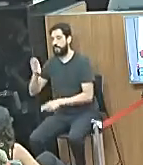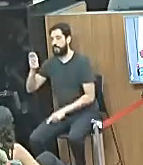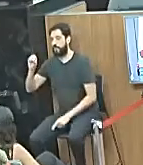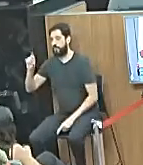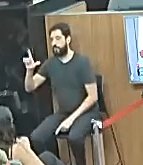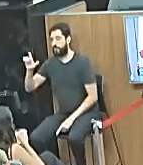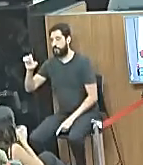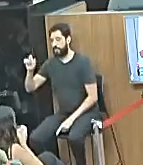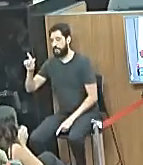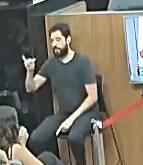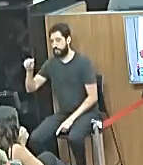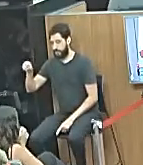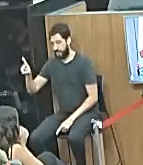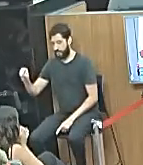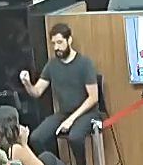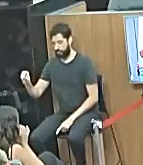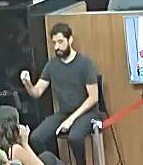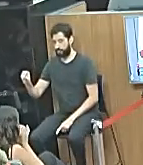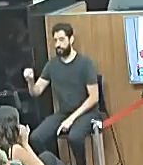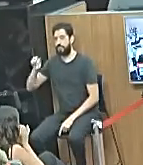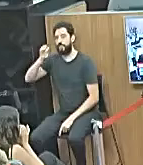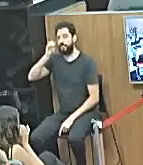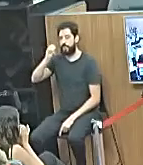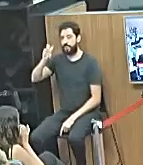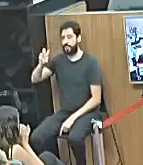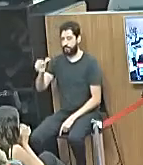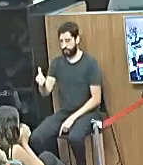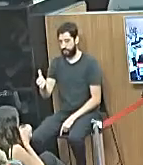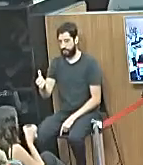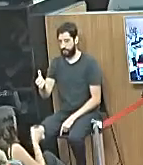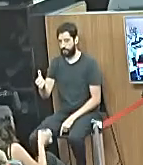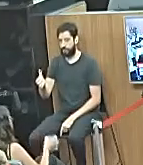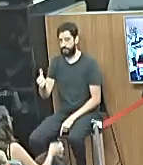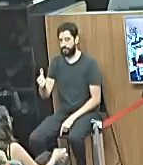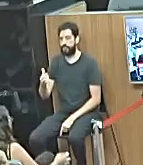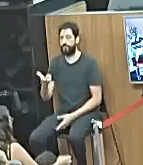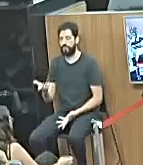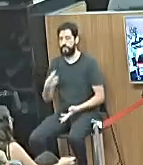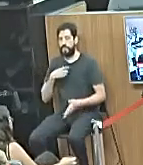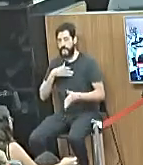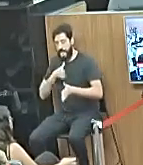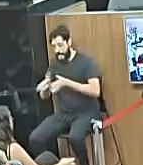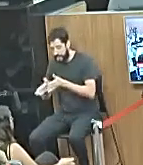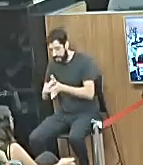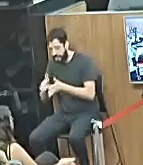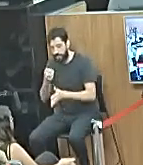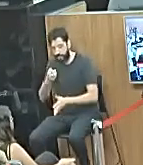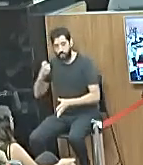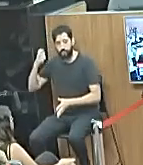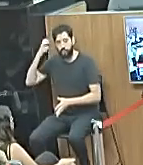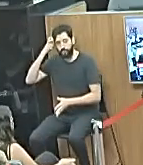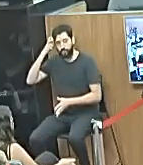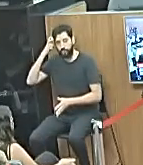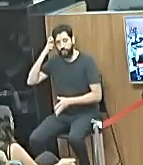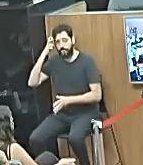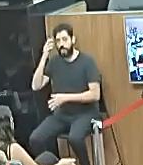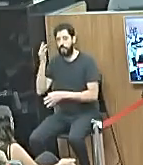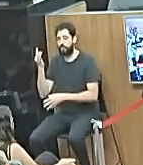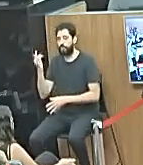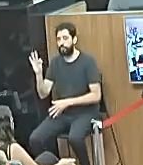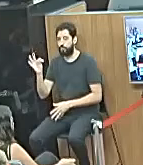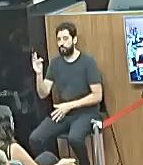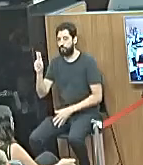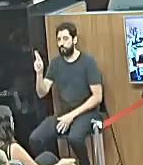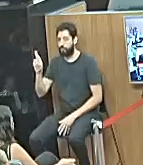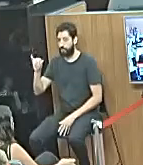programa 0 56 fomento democratização e acesso à cultura e ao turismo programa